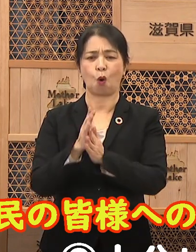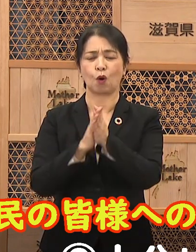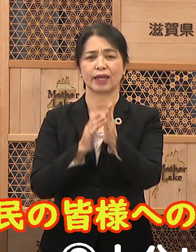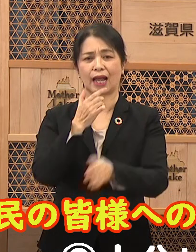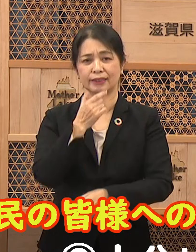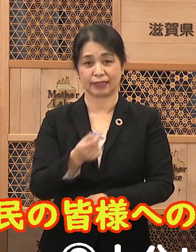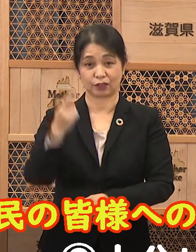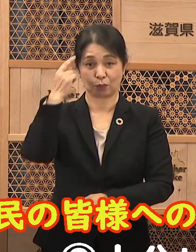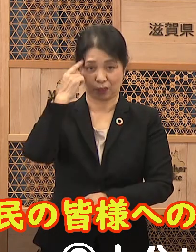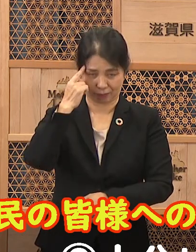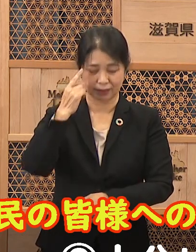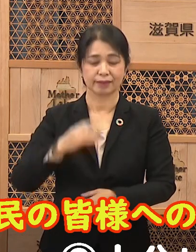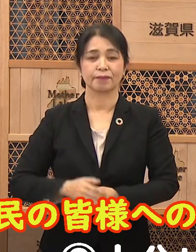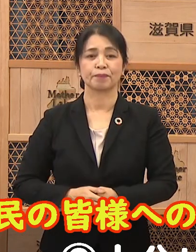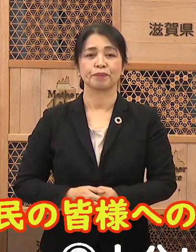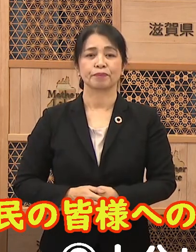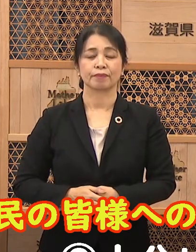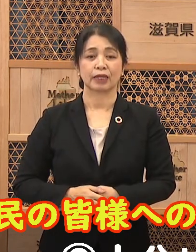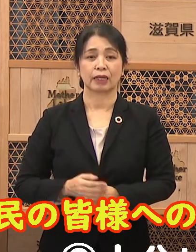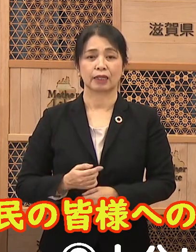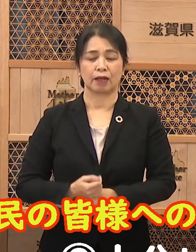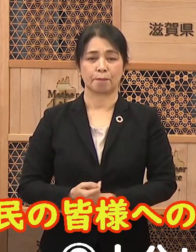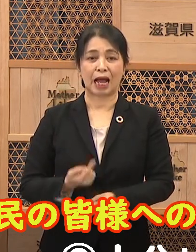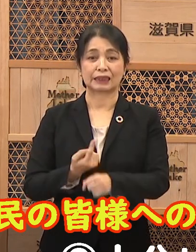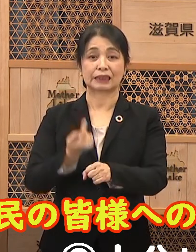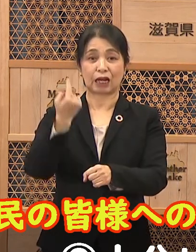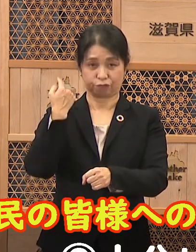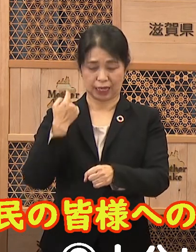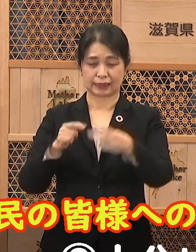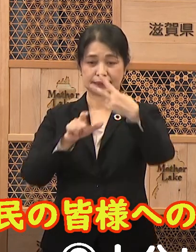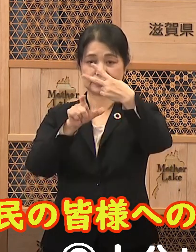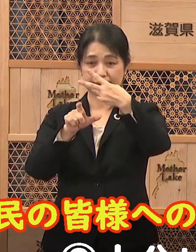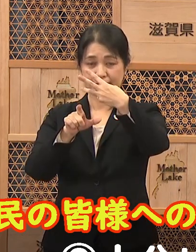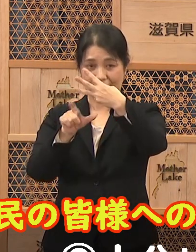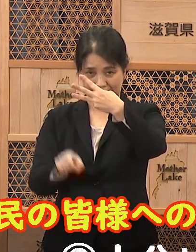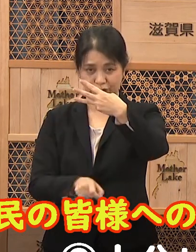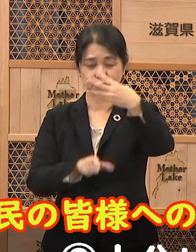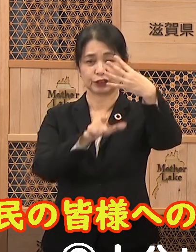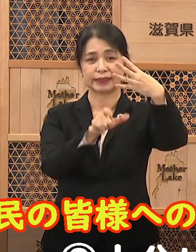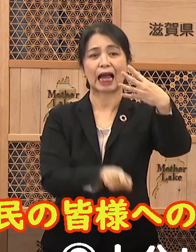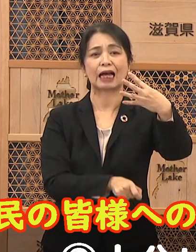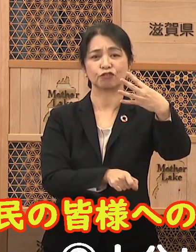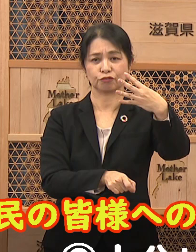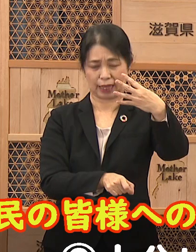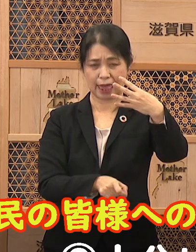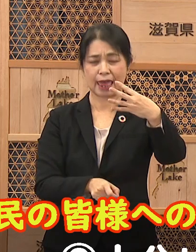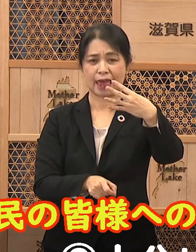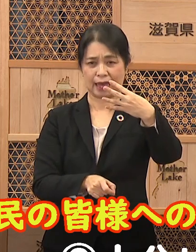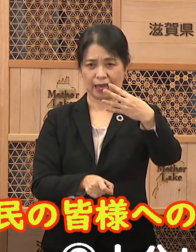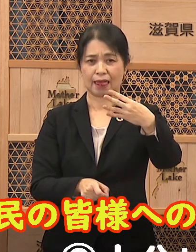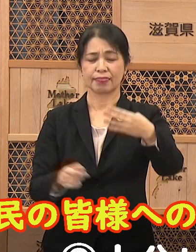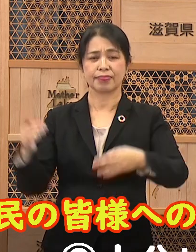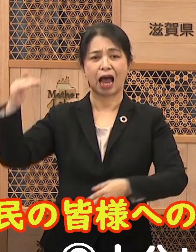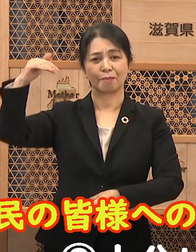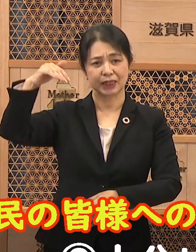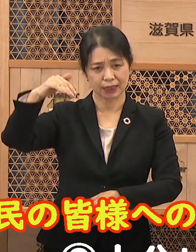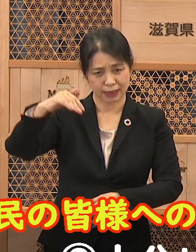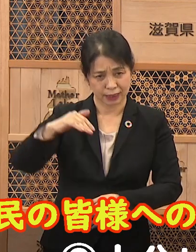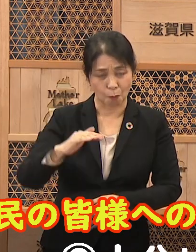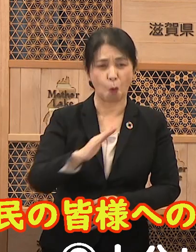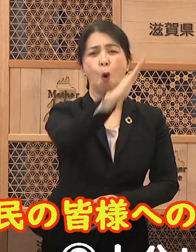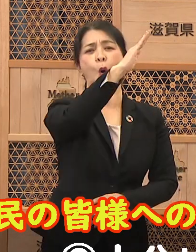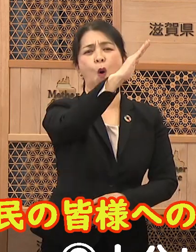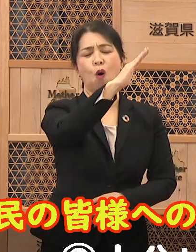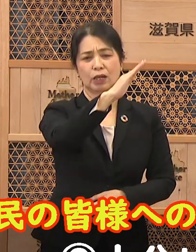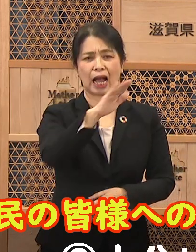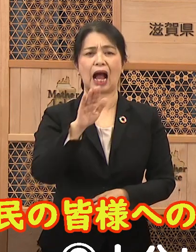をいたします。昨年もこの3月、4月で、波の再拡大も経験しております